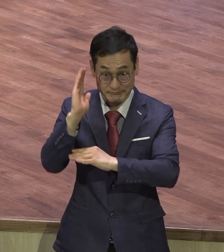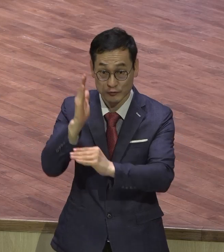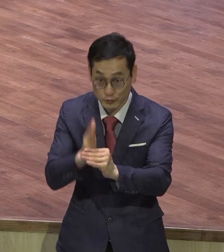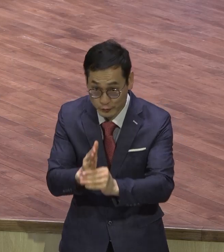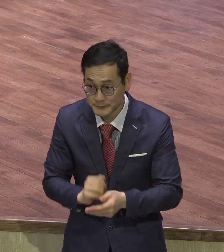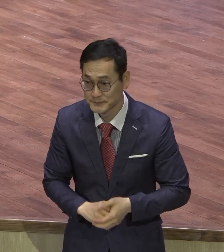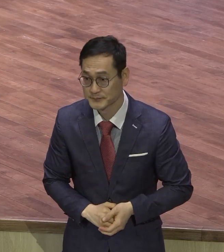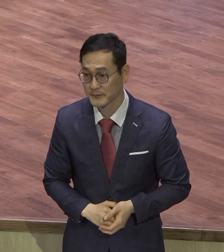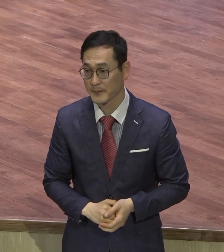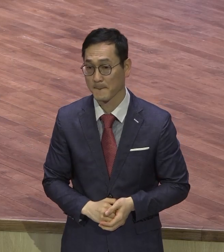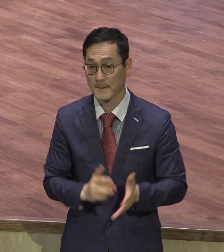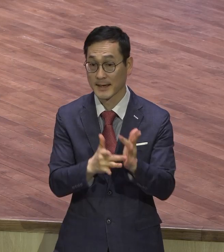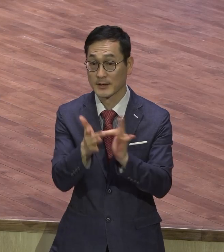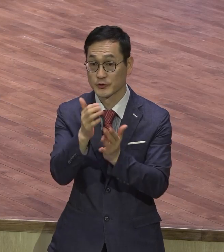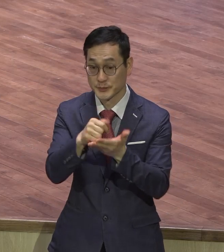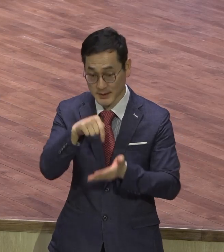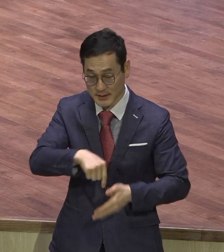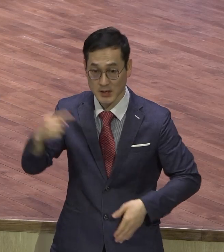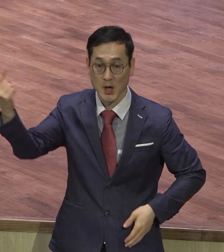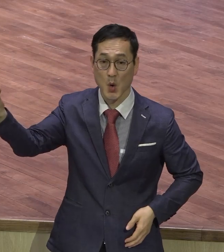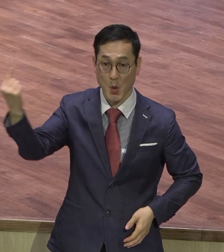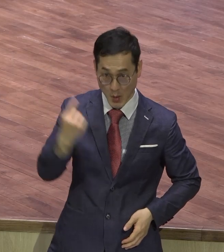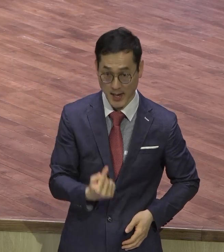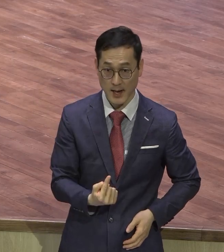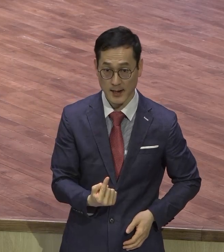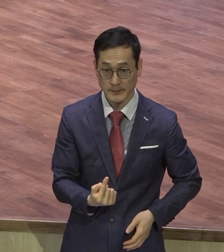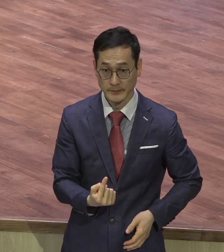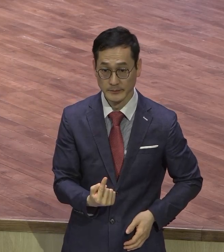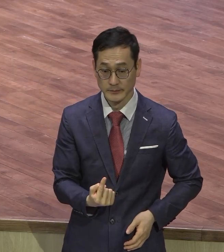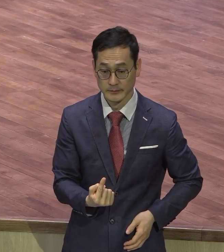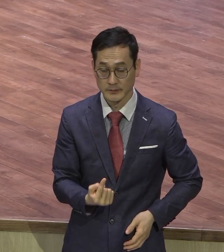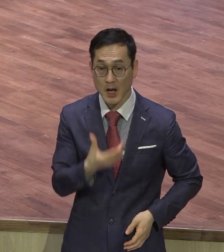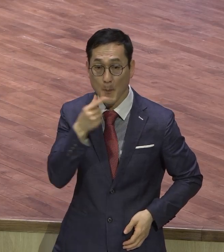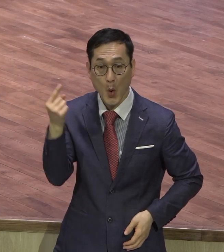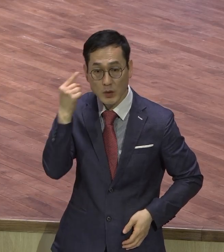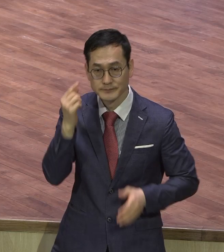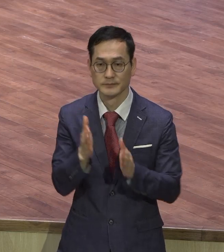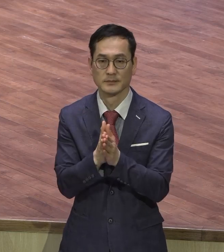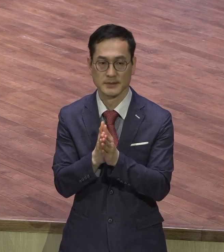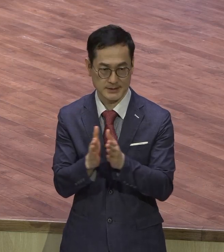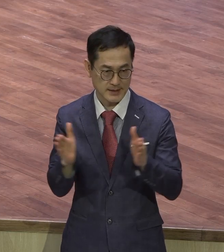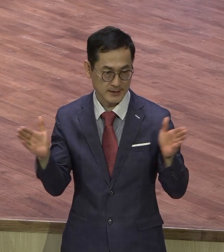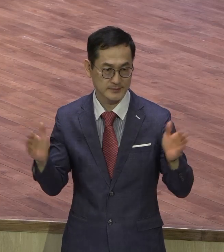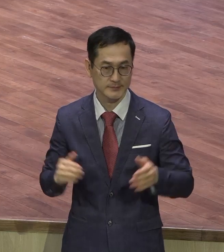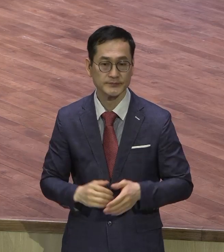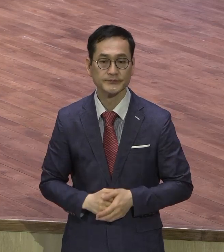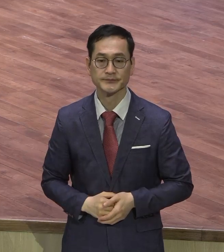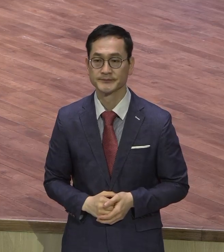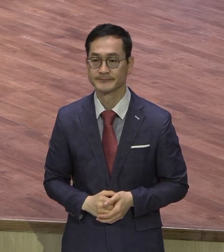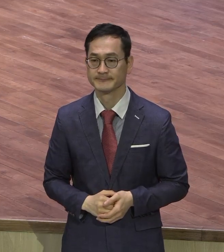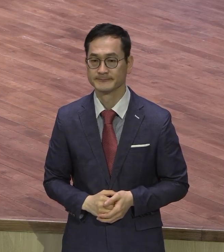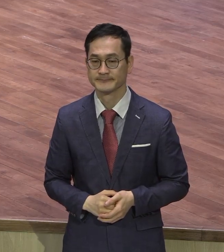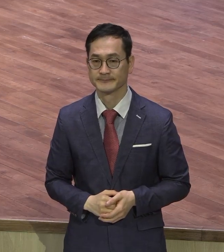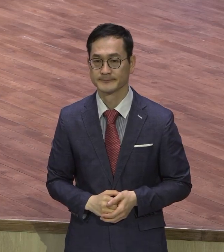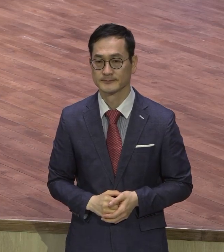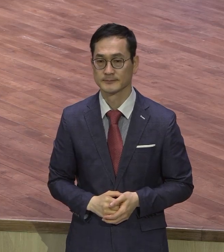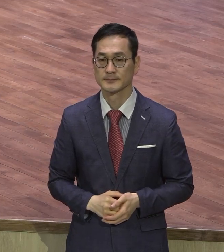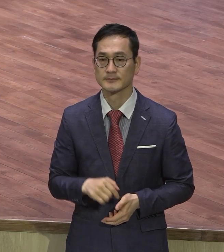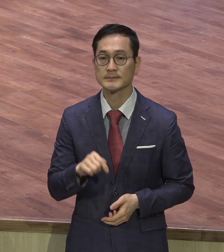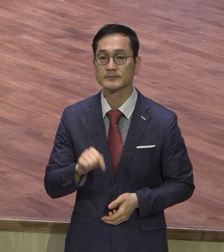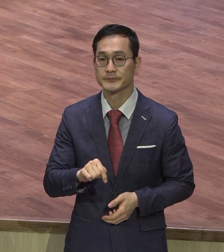예수님께서 이 땅에 오심으로 인해 가지고 이제 뭐요, 복음 시대가 열렸어요. 복음 시대가 열렸는데